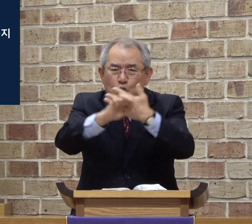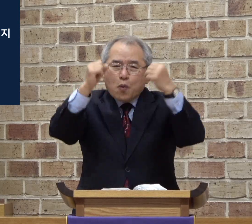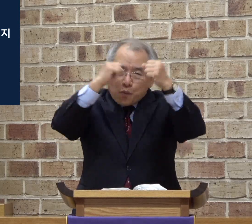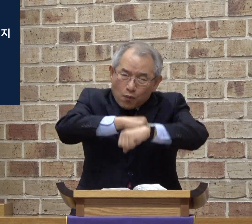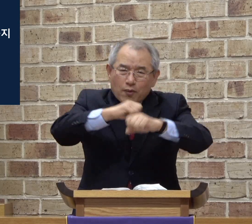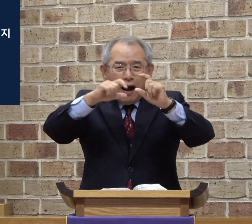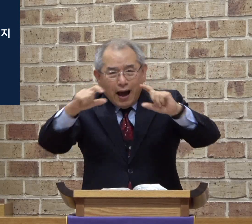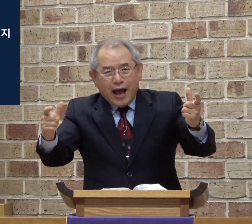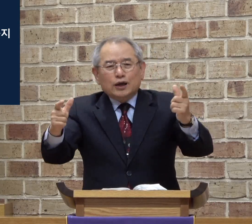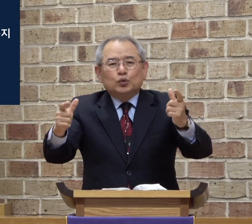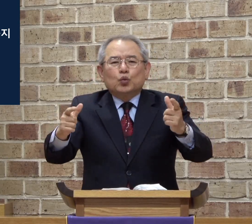이야기입니다.